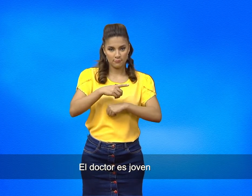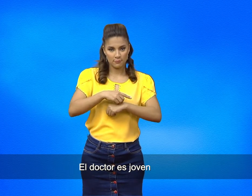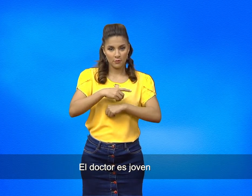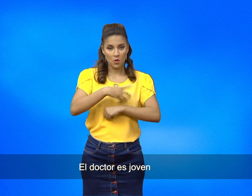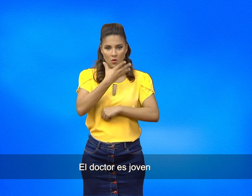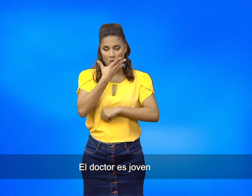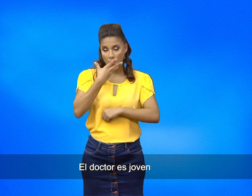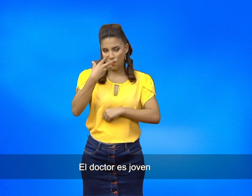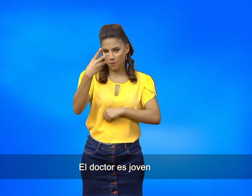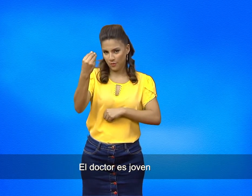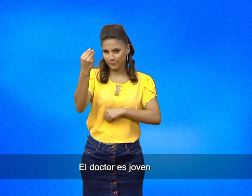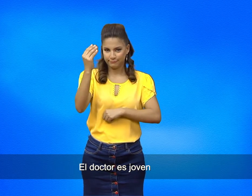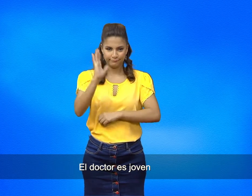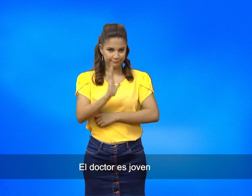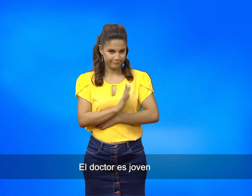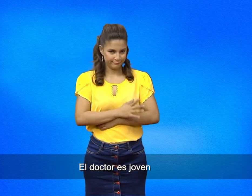el doctor es joven